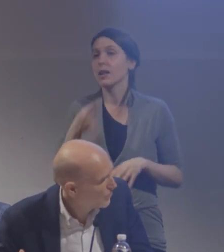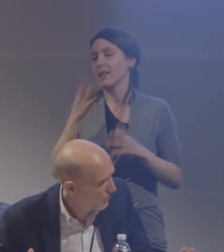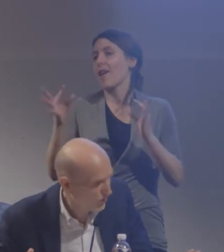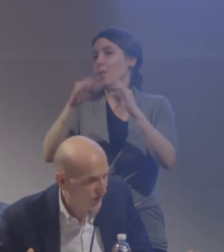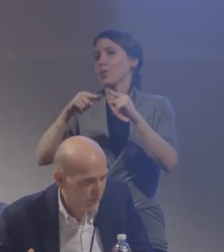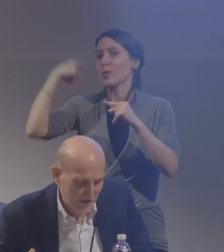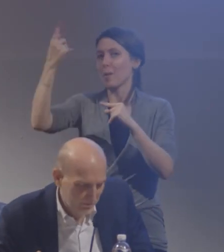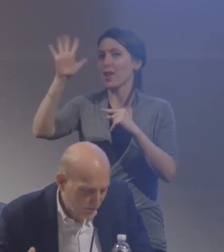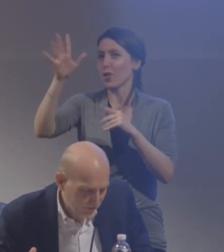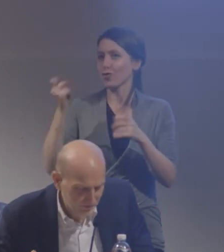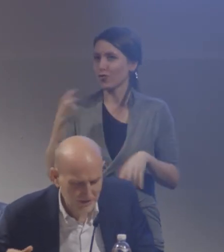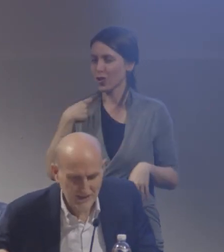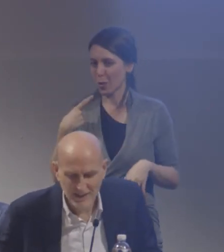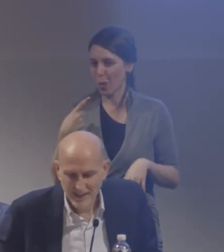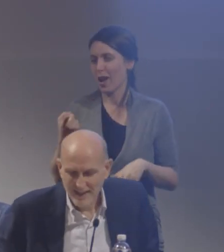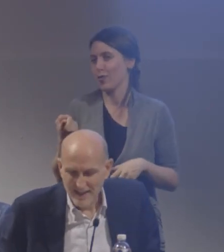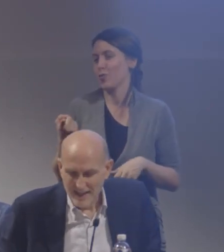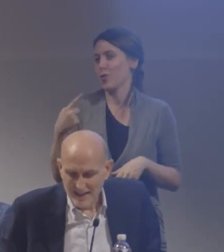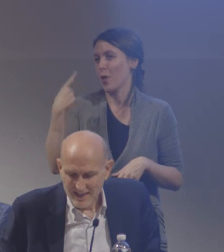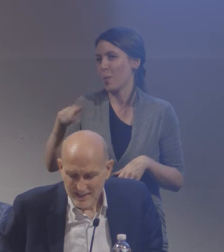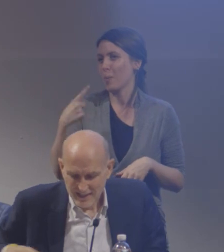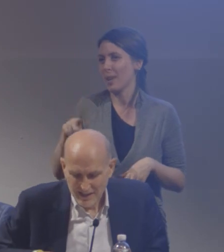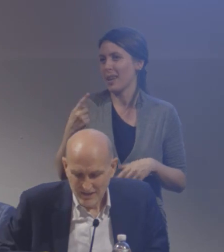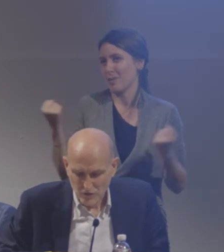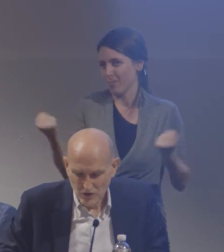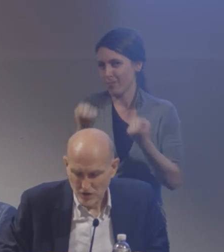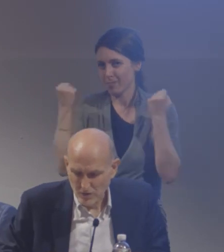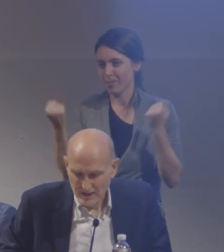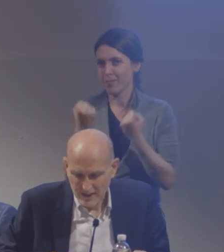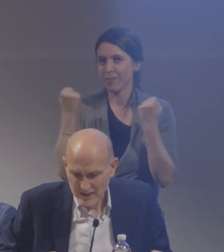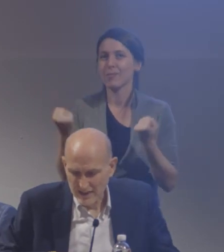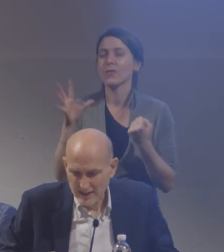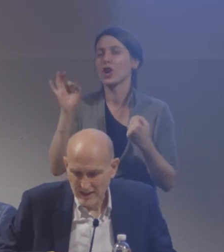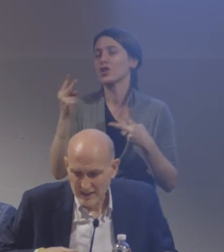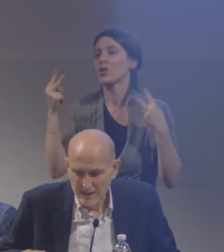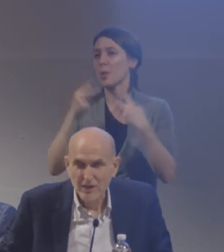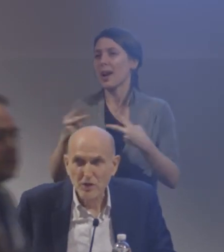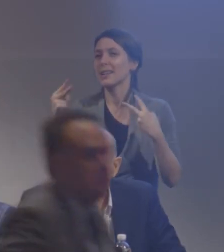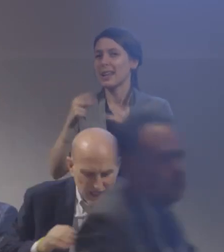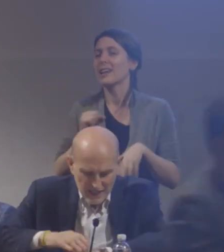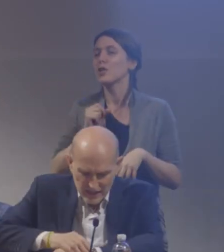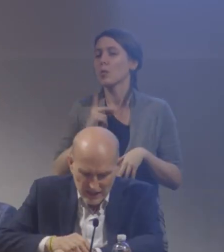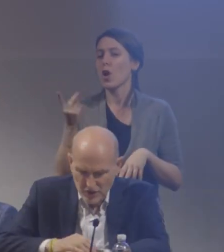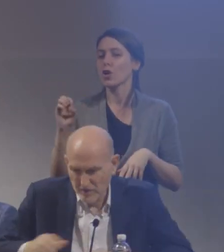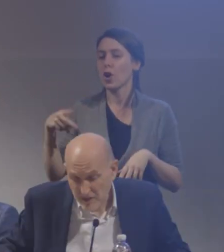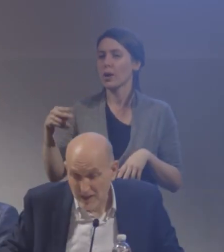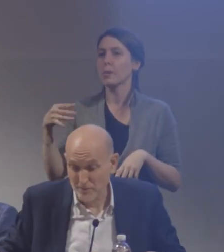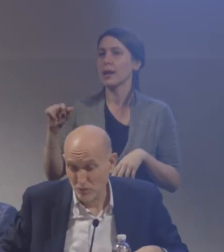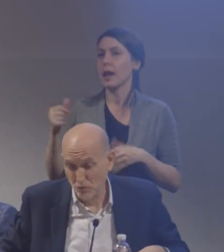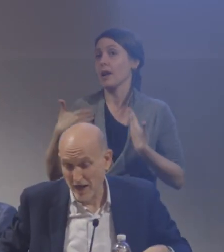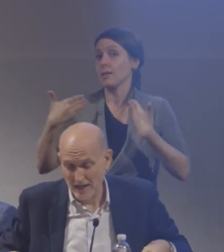5 giugno per questa iniziativa intorno ai 50 anni di Don Milani,